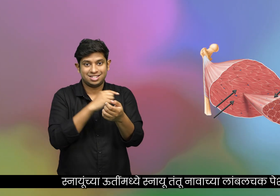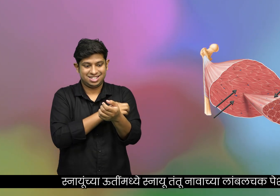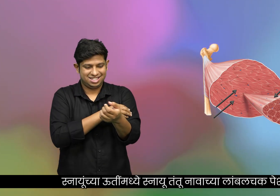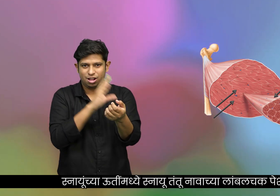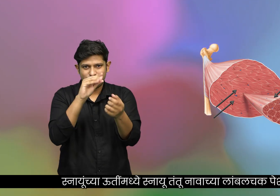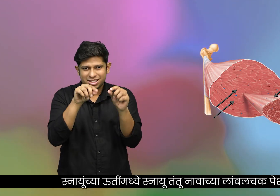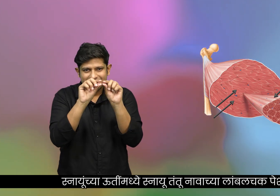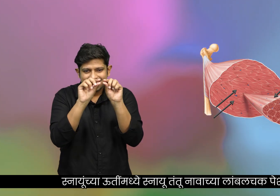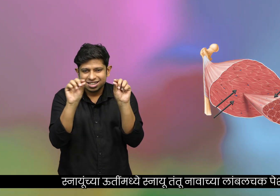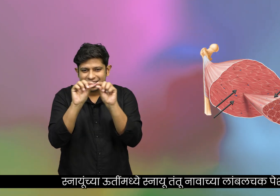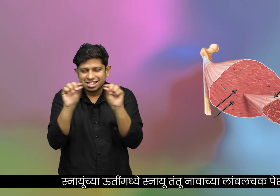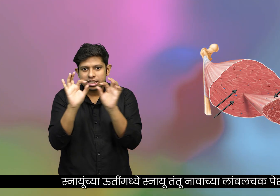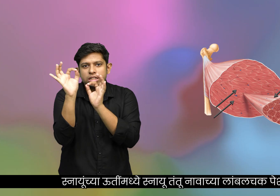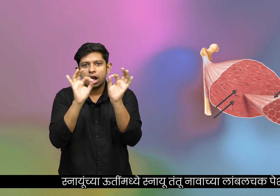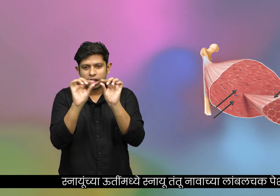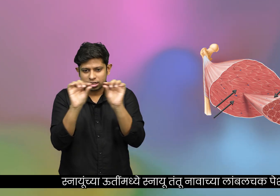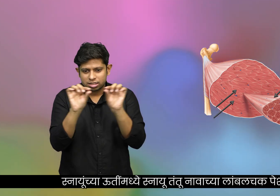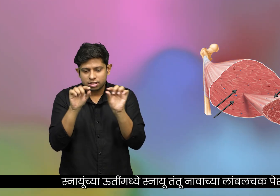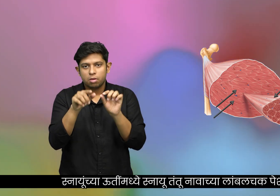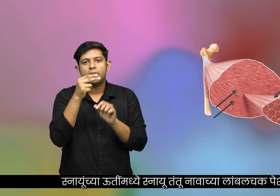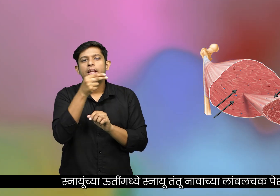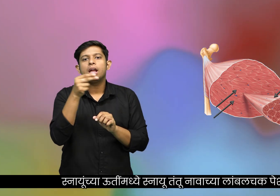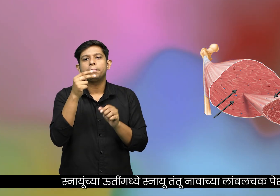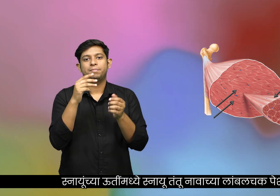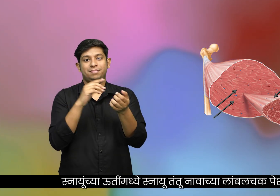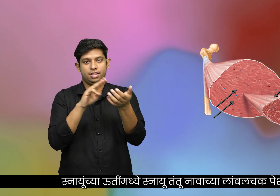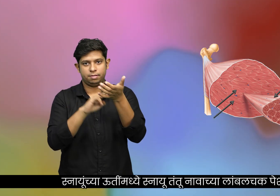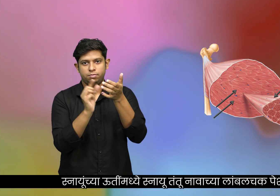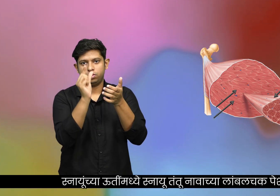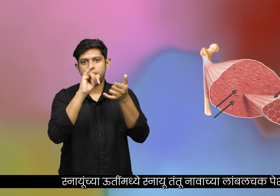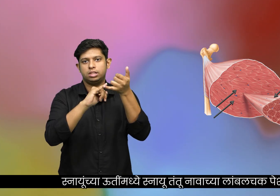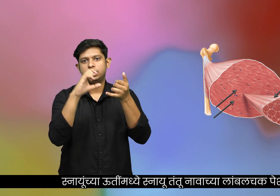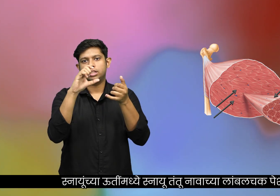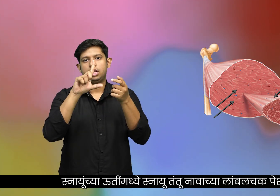सप्तायूंची ऊतींमध्ये सप्तायू तंतू नावाच्या लांबलचक पेशी असतात.